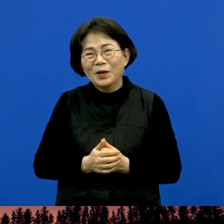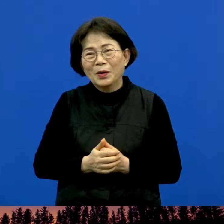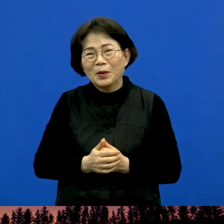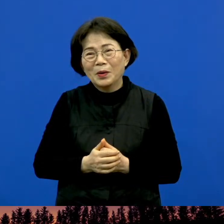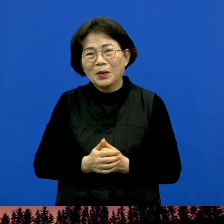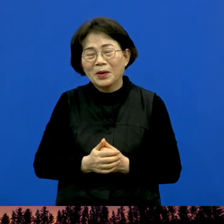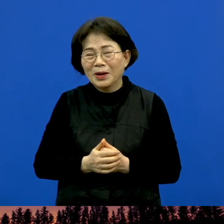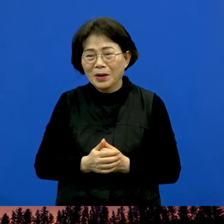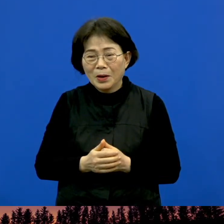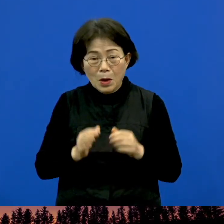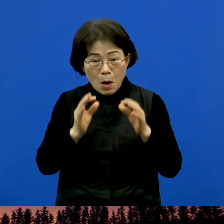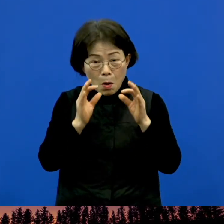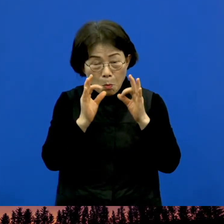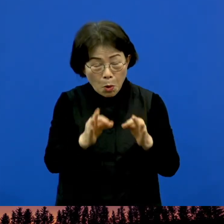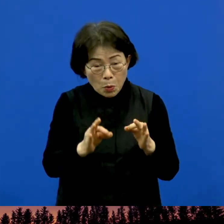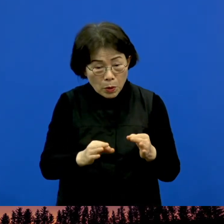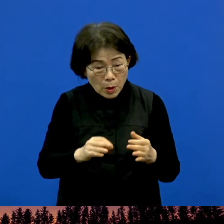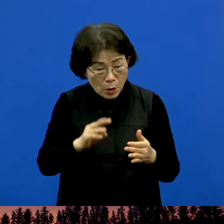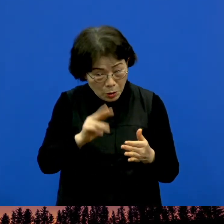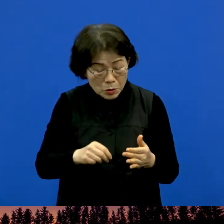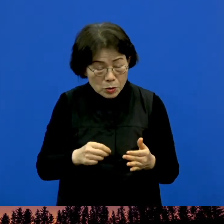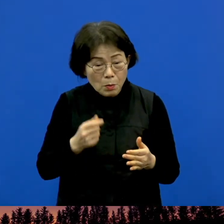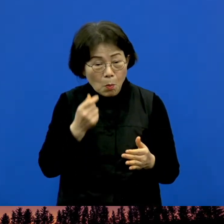보고도 못 읽고.